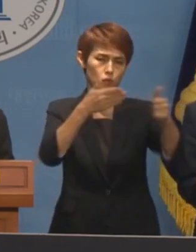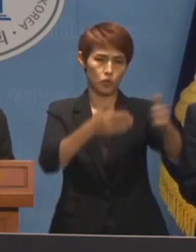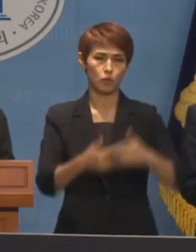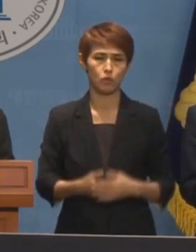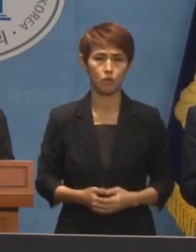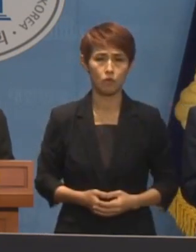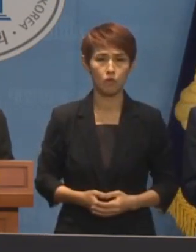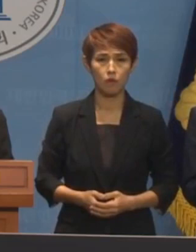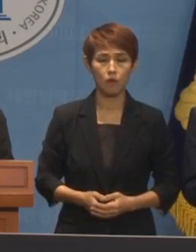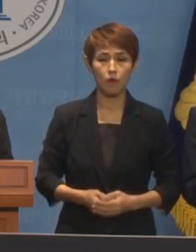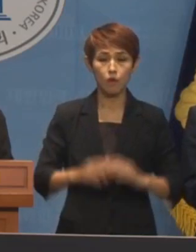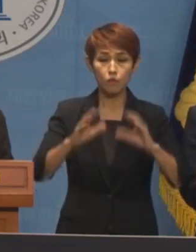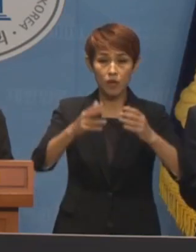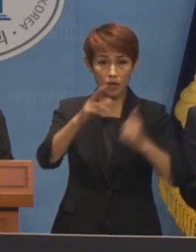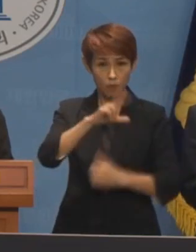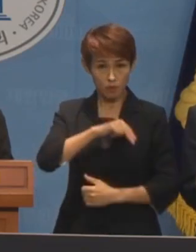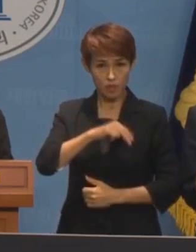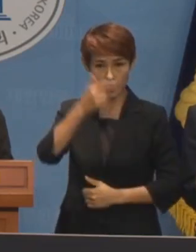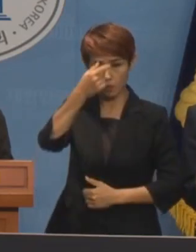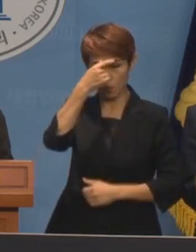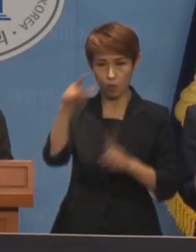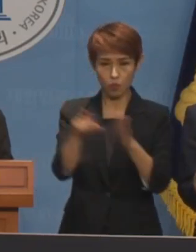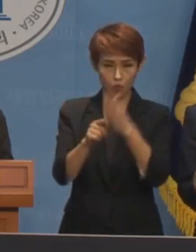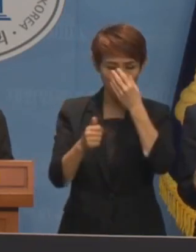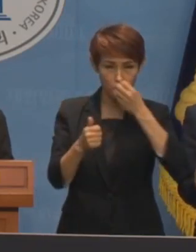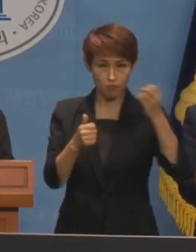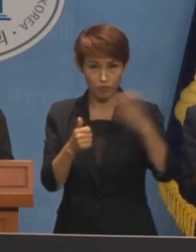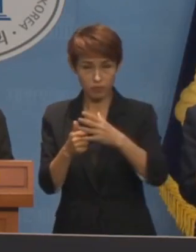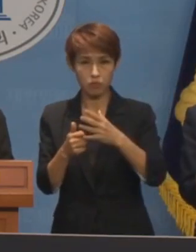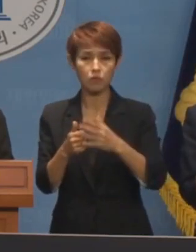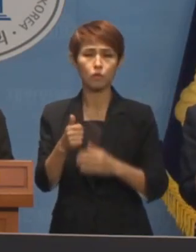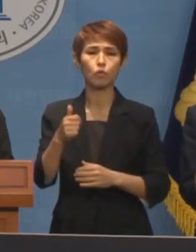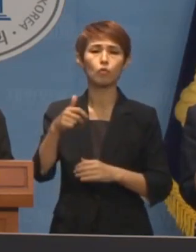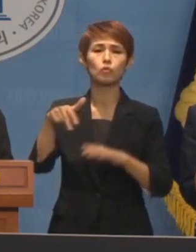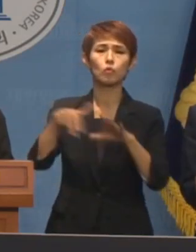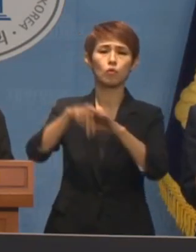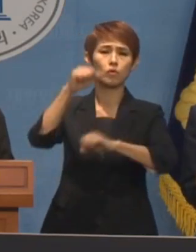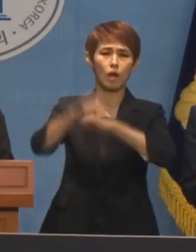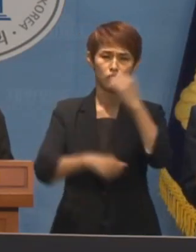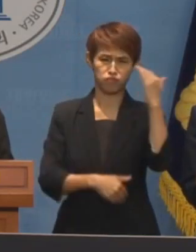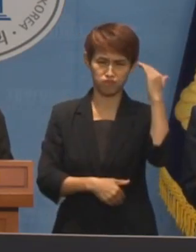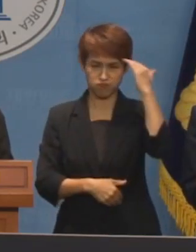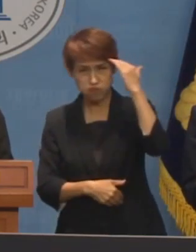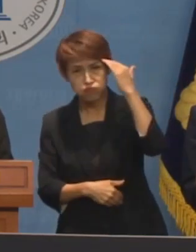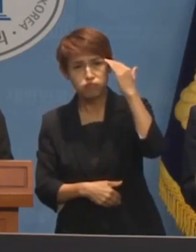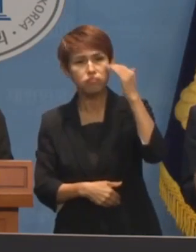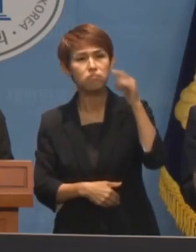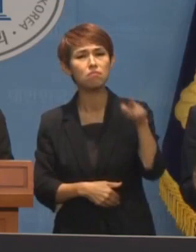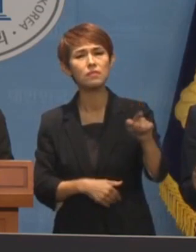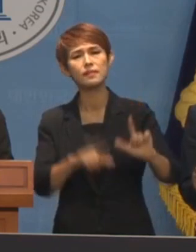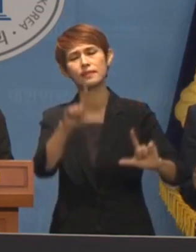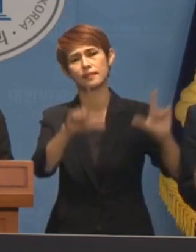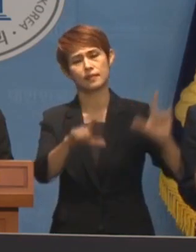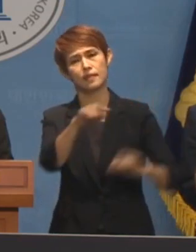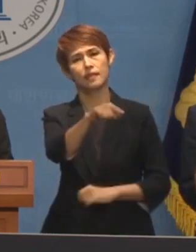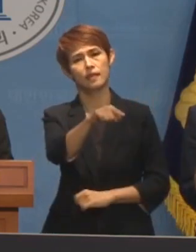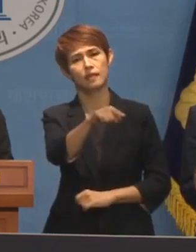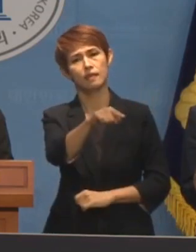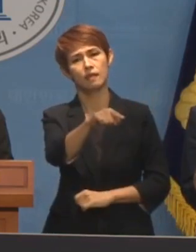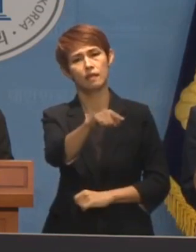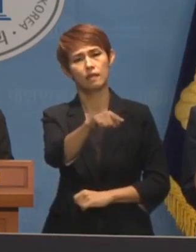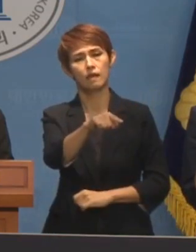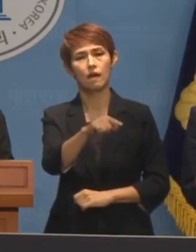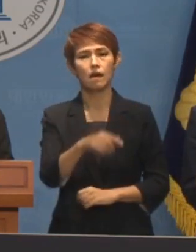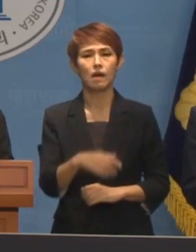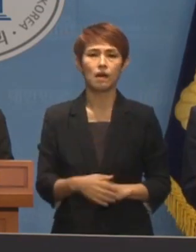국회의원들이 기독교를 능멸하고 헌법에 보장된 종교의 자유를 침해하는 비성경적이며 오만한 행동을 서슴지